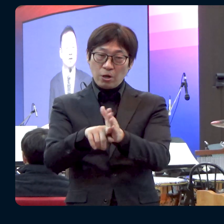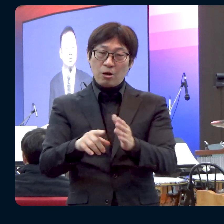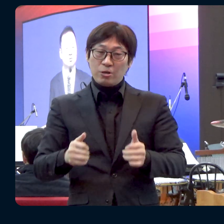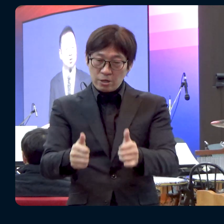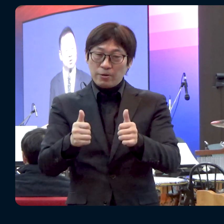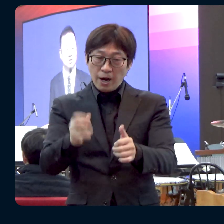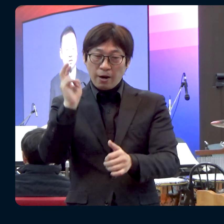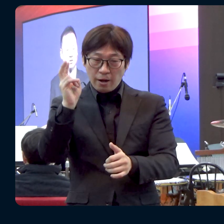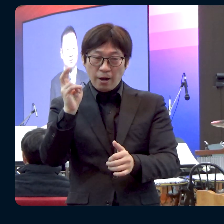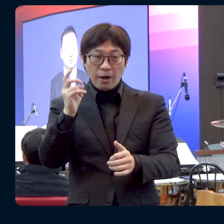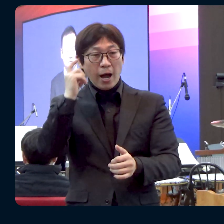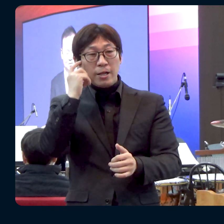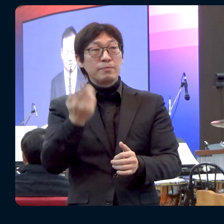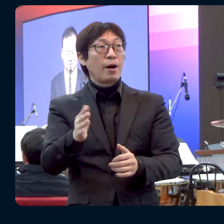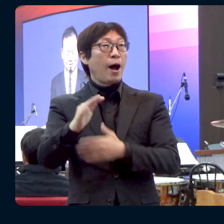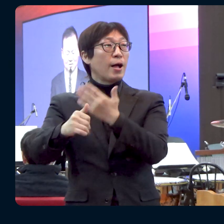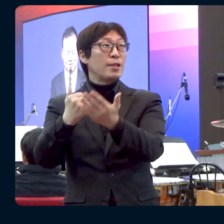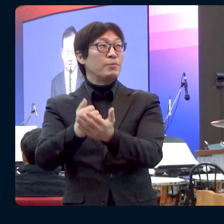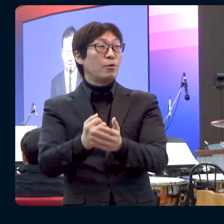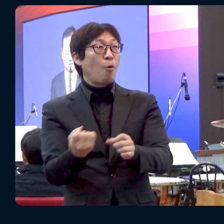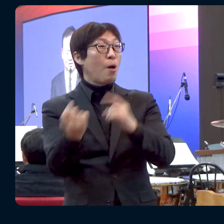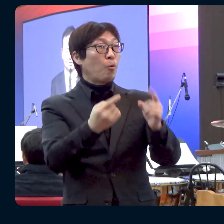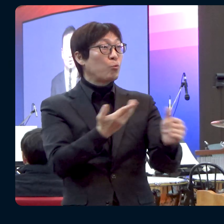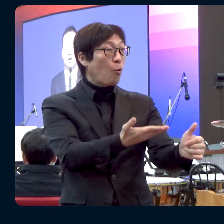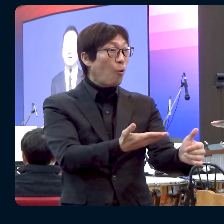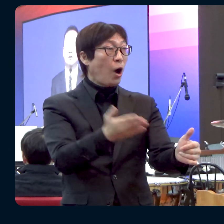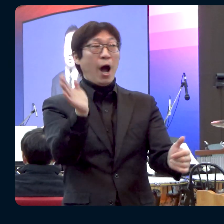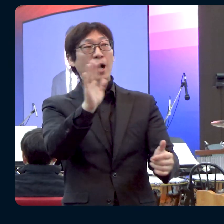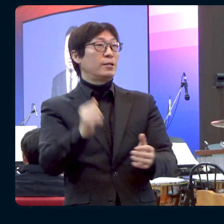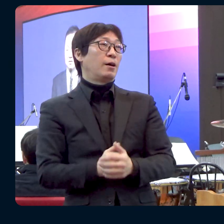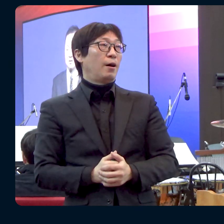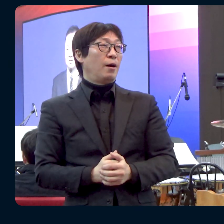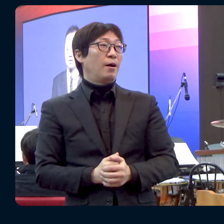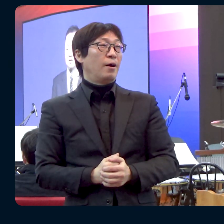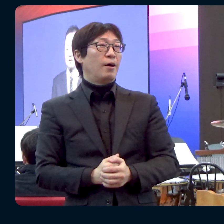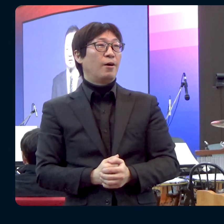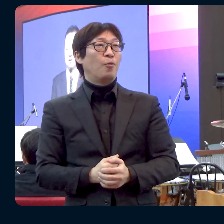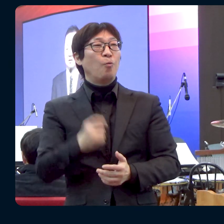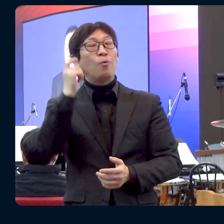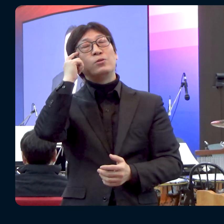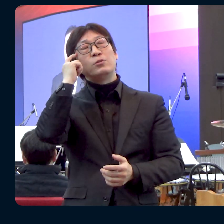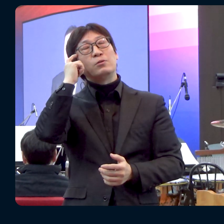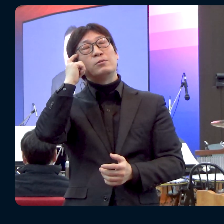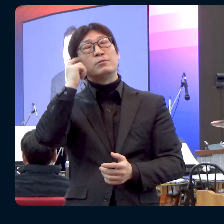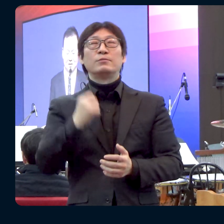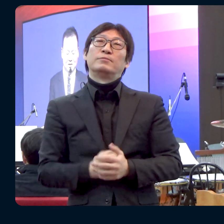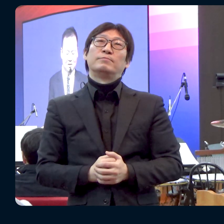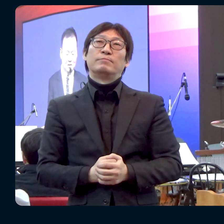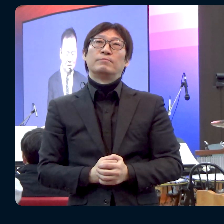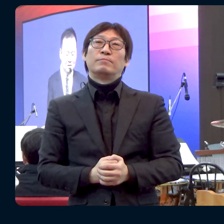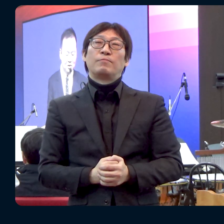하나님, 해도 너무 하시네요. 너무 안타까워서요.